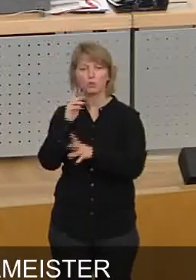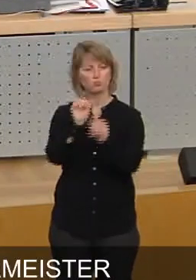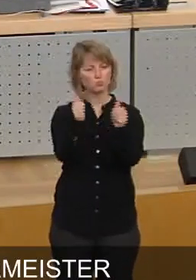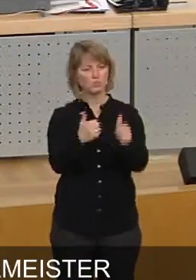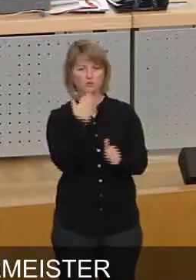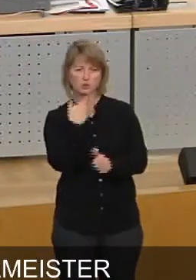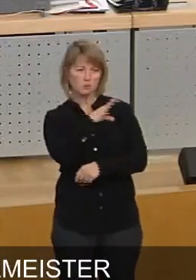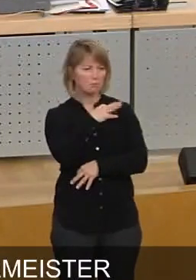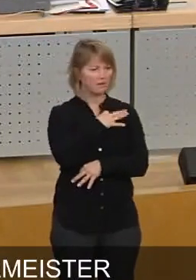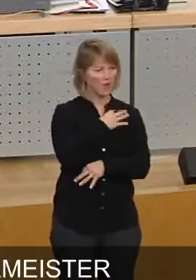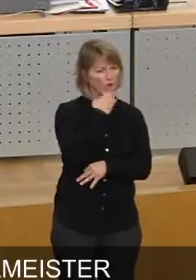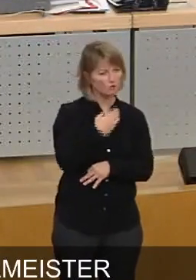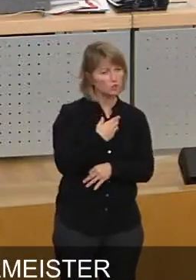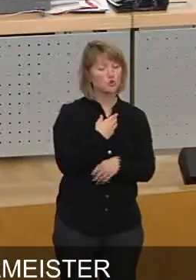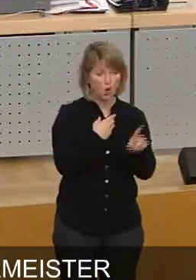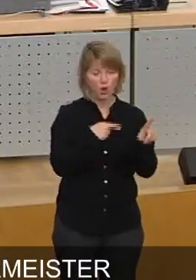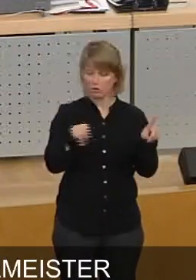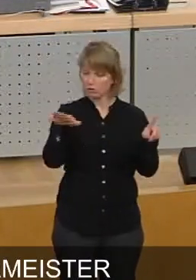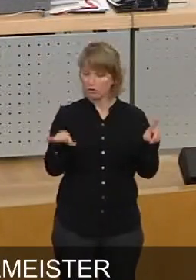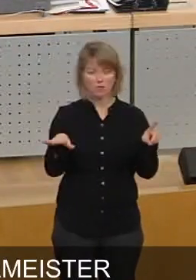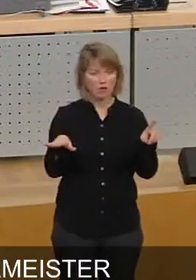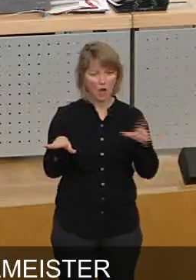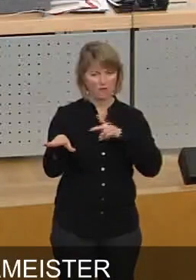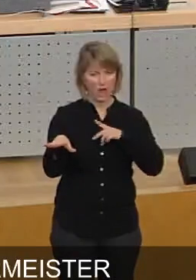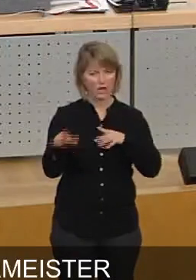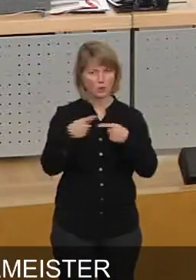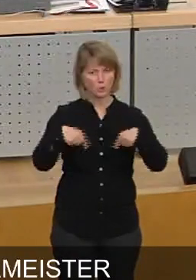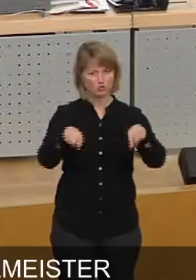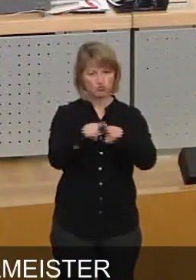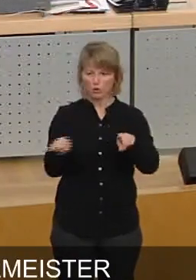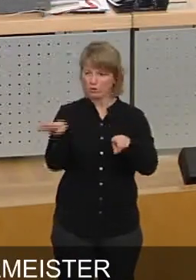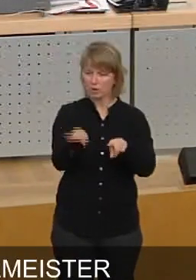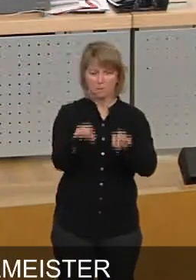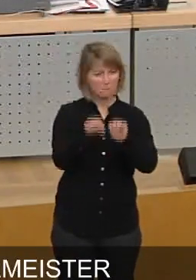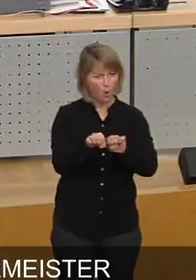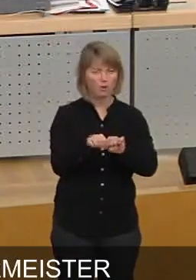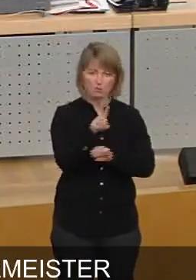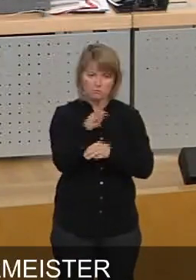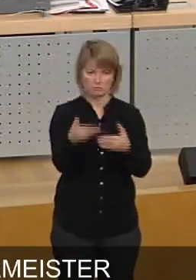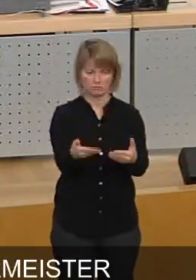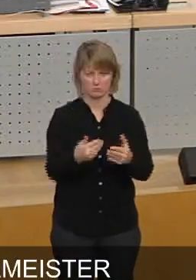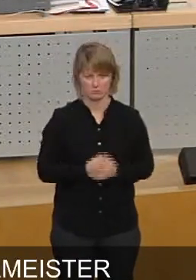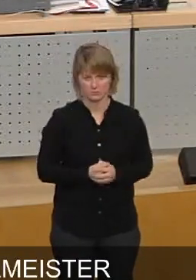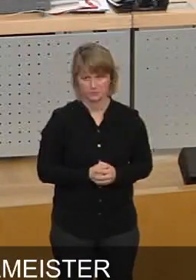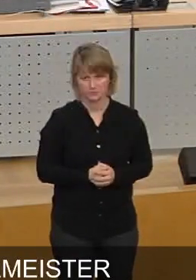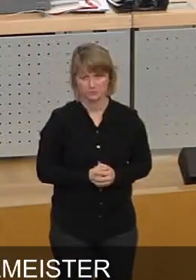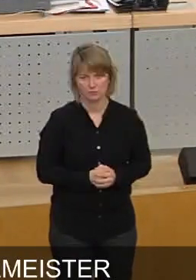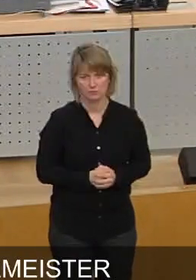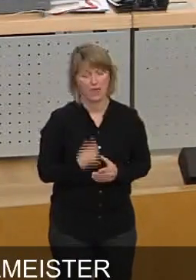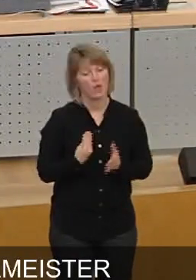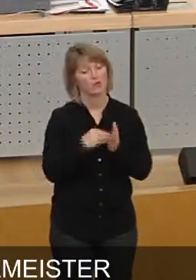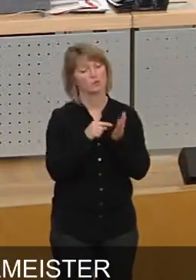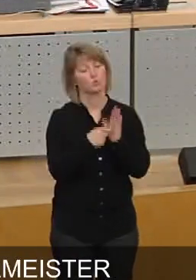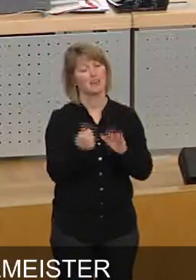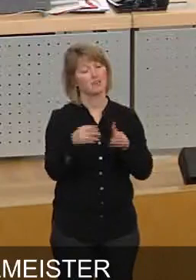private Bauherren ohne weiteres die Feuerwehraufstellfläche auf dem eigenen Grundstück einrichten könnten. Ich möchte auch noch einmal darauf hinweisen, dass die Lebensdauer